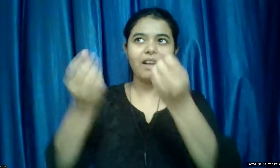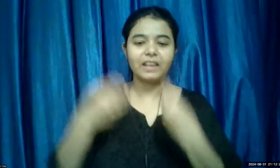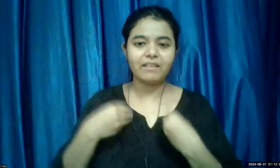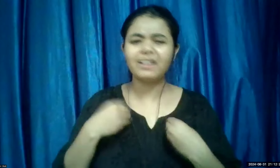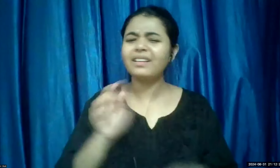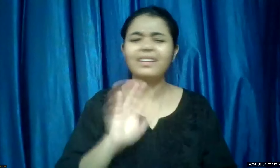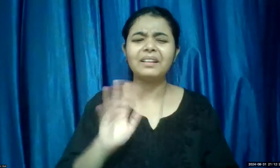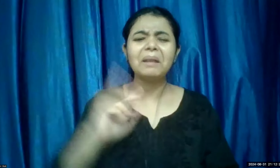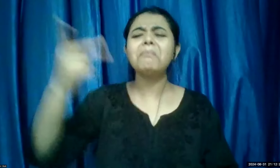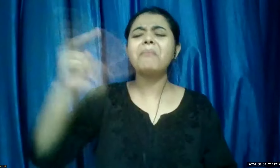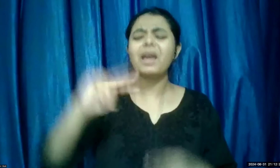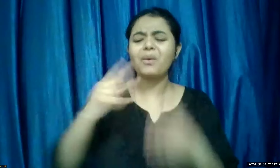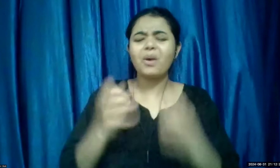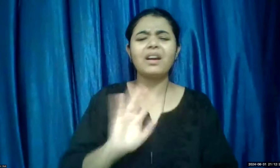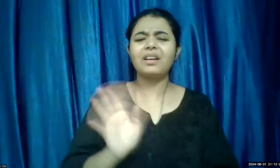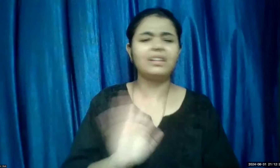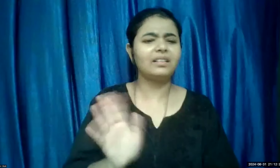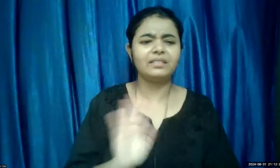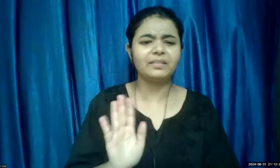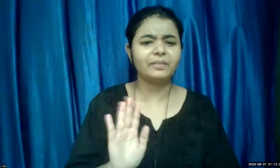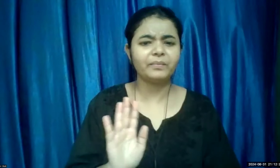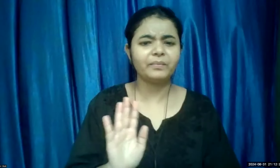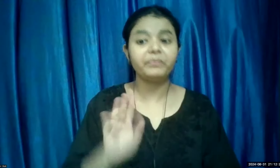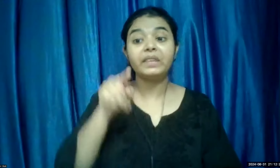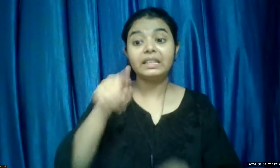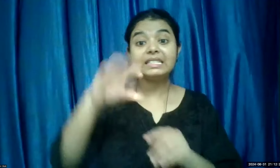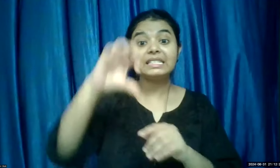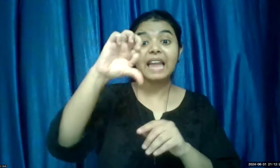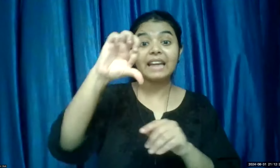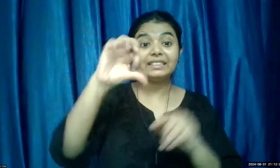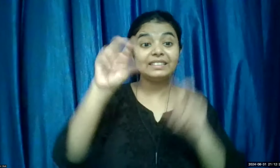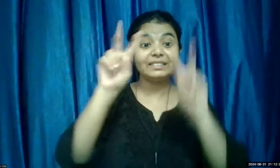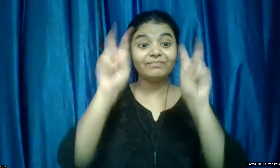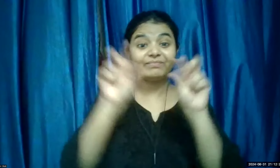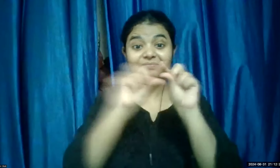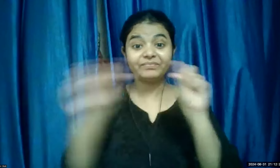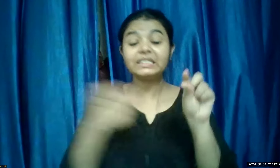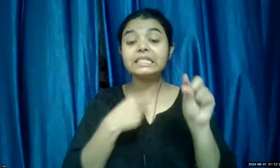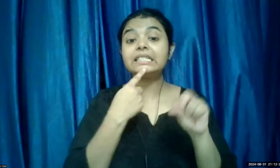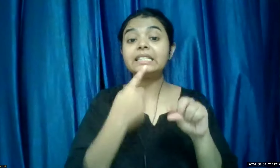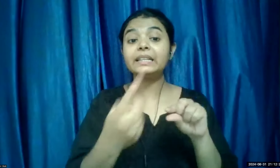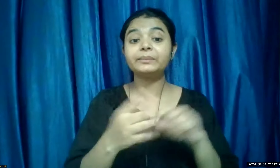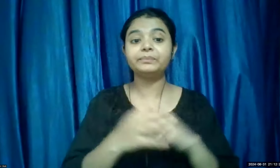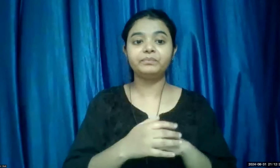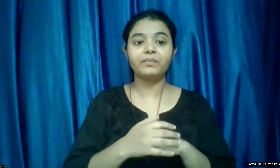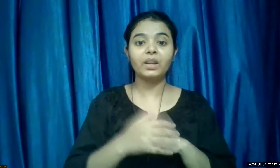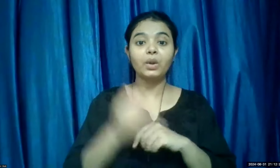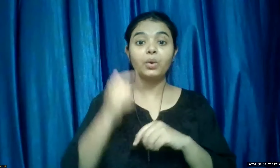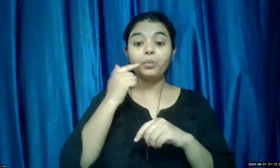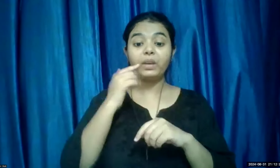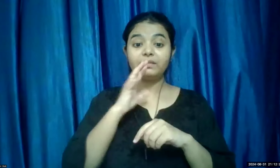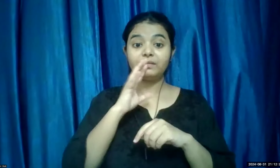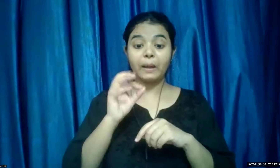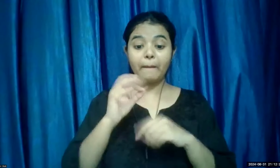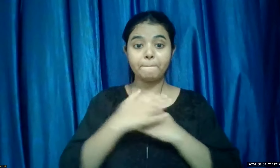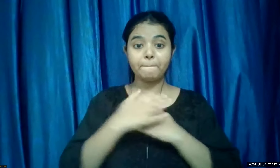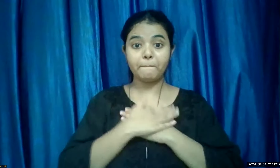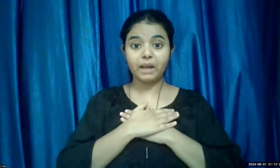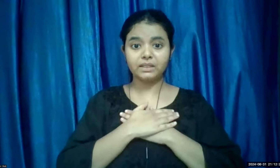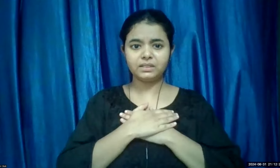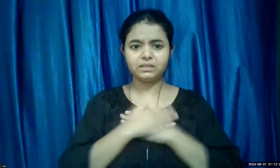और भगवान बताते हैं इस 9वें श्लोक में कि जब भक्त उस स्तर तक पहुंच जाता है,